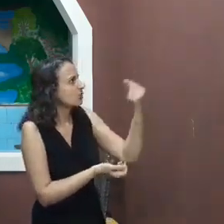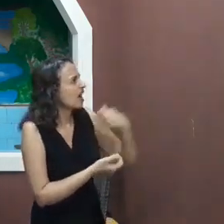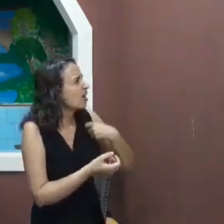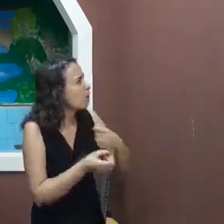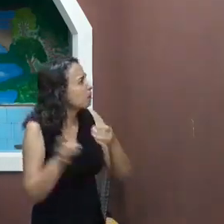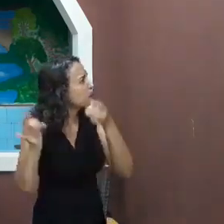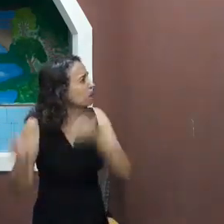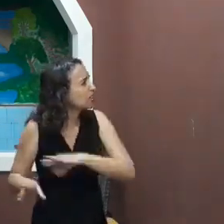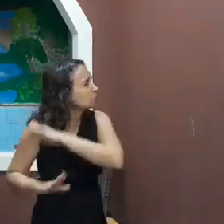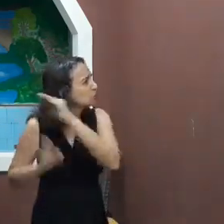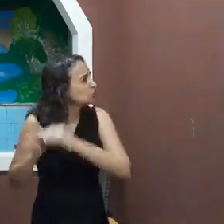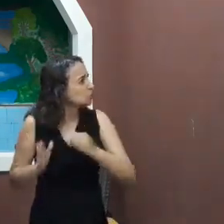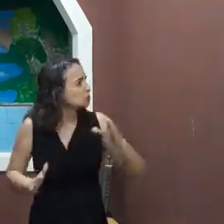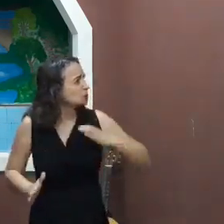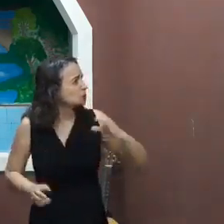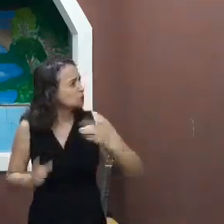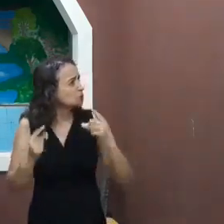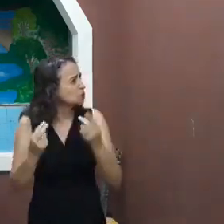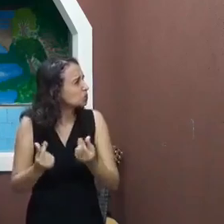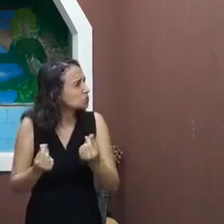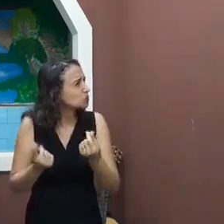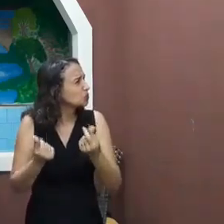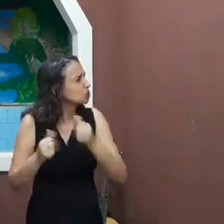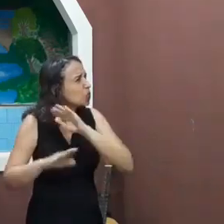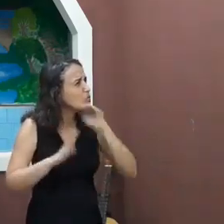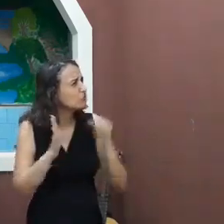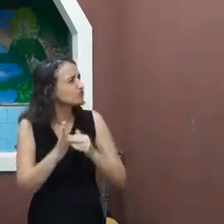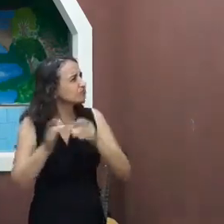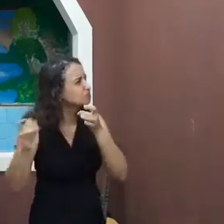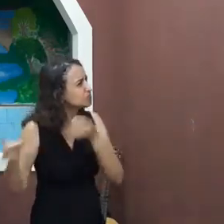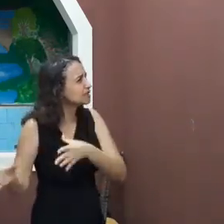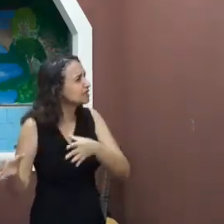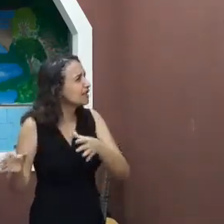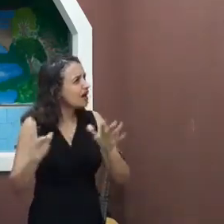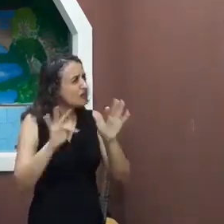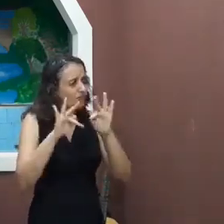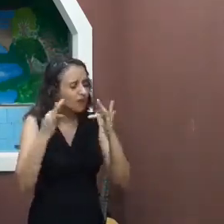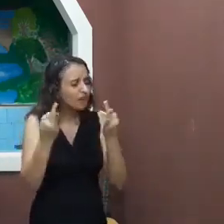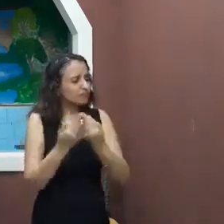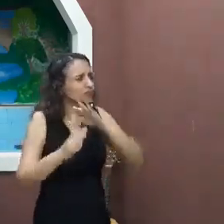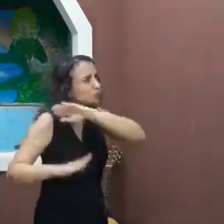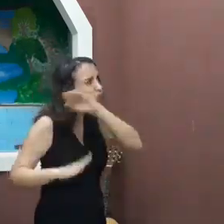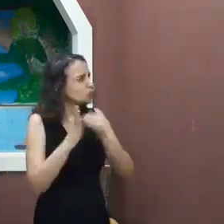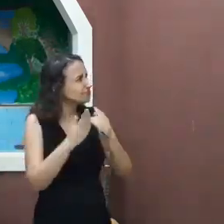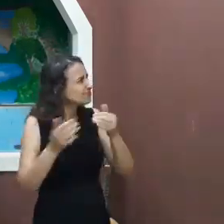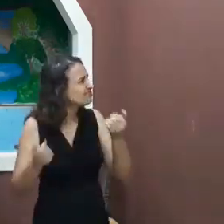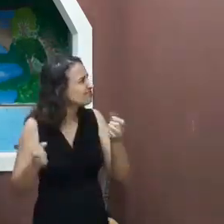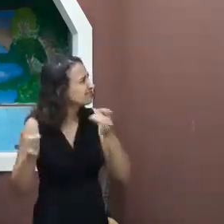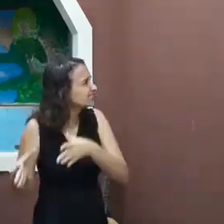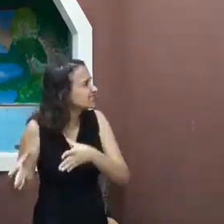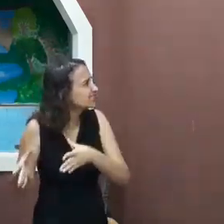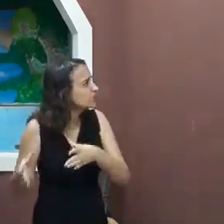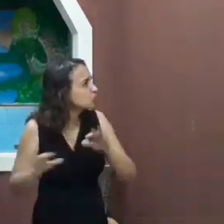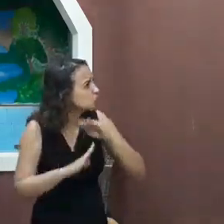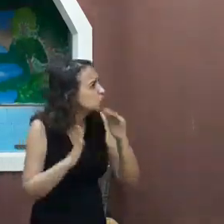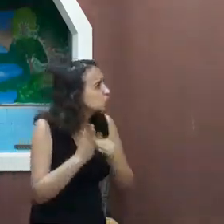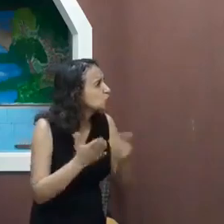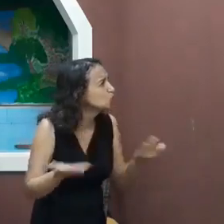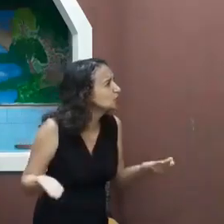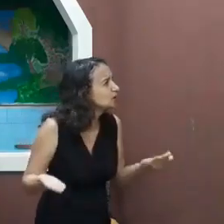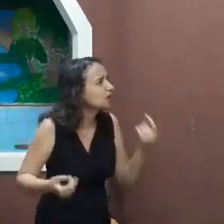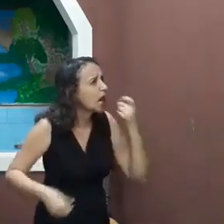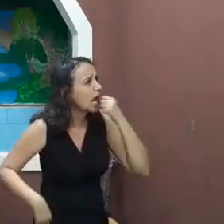que você é rico. Eu sei que tem muitas propriedades, que você está bem na sua família. Você é um homem de respeito. Você é uma pessoa assim que, olha, muita